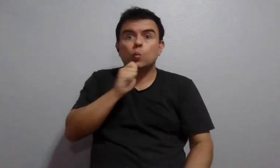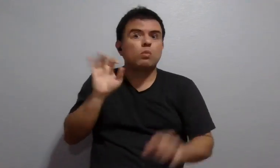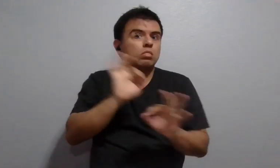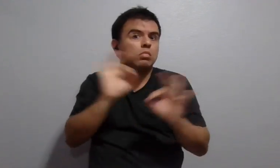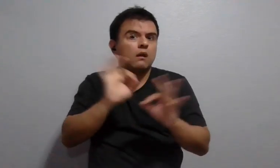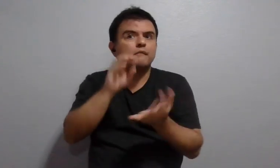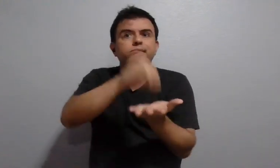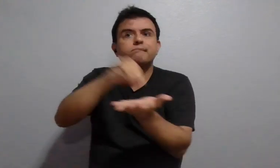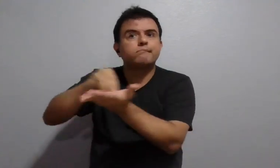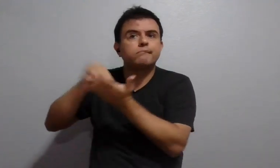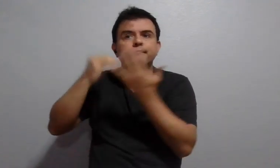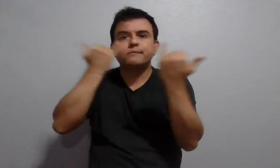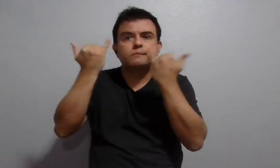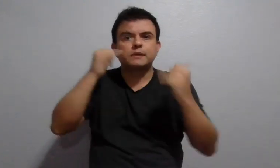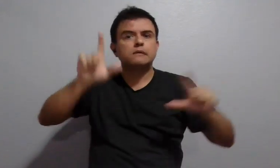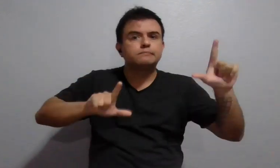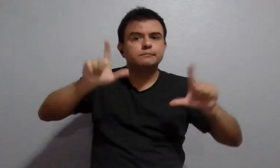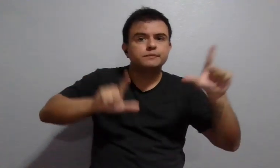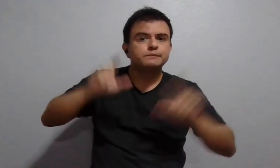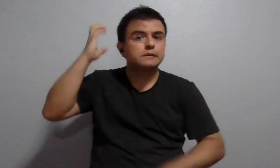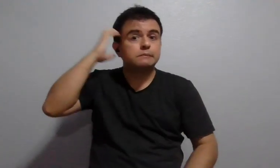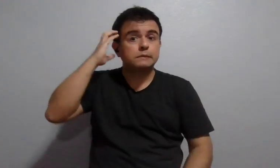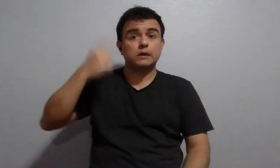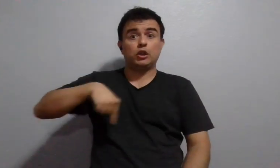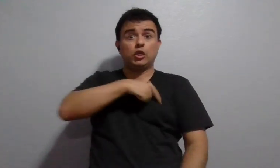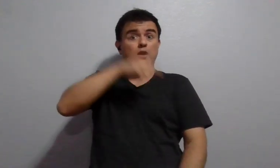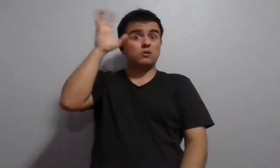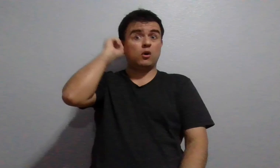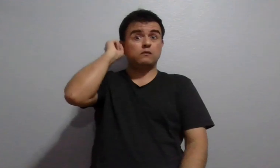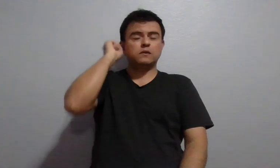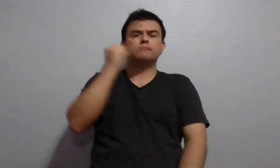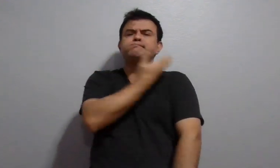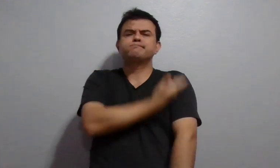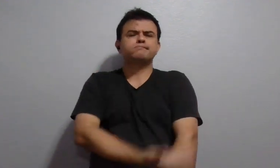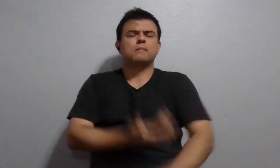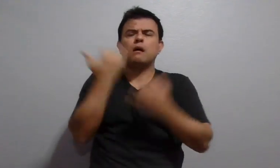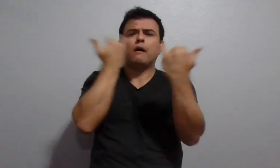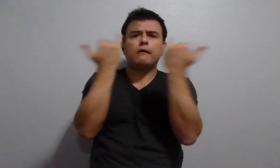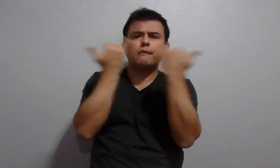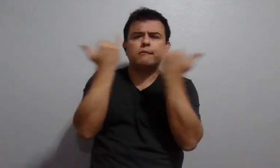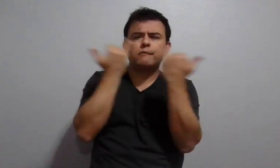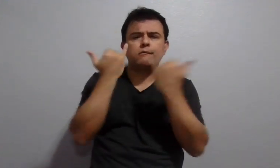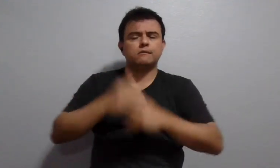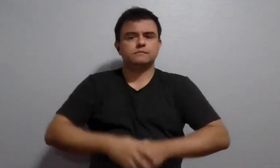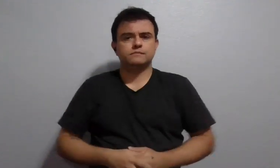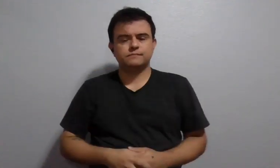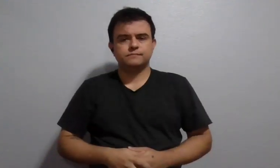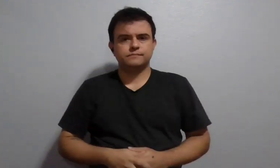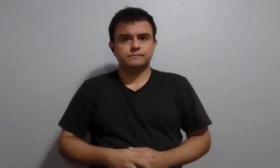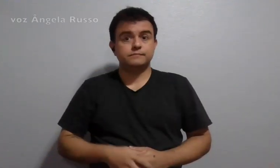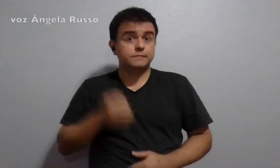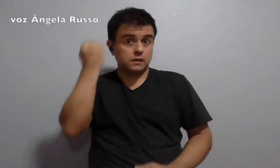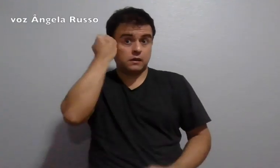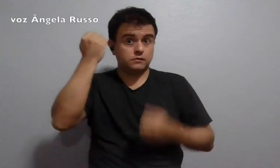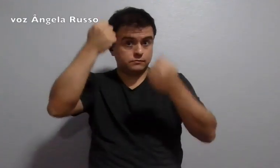nós, ouvintes, estamos acostumados a ter acesso todo o tempo. A informação básica sobre o coronavírus. A gente